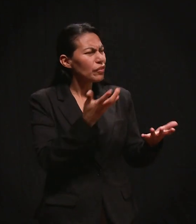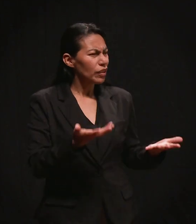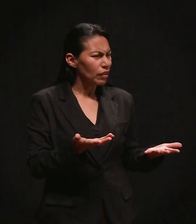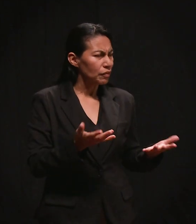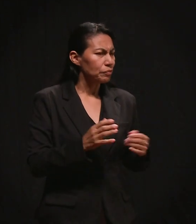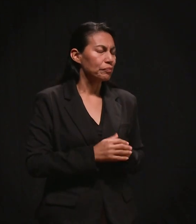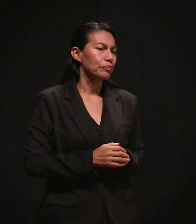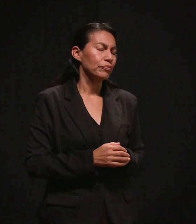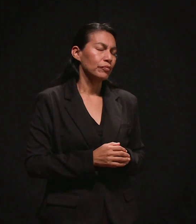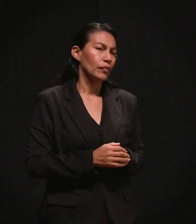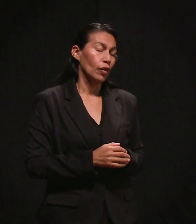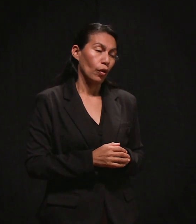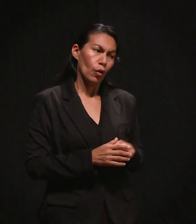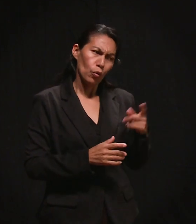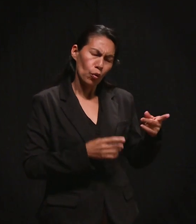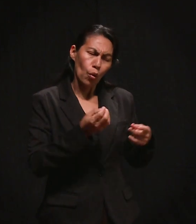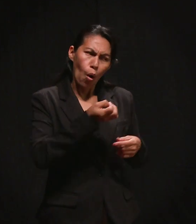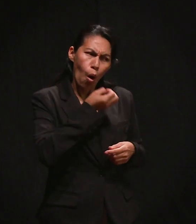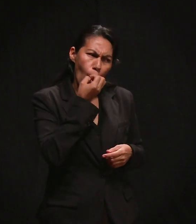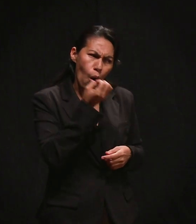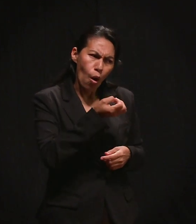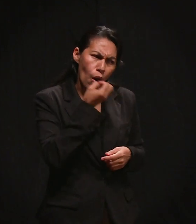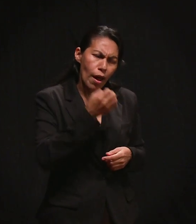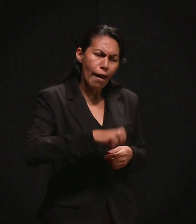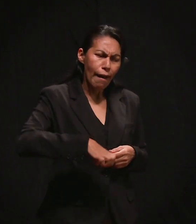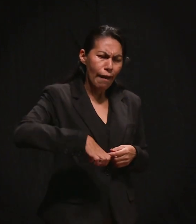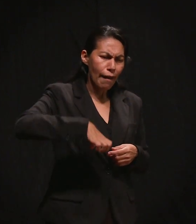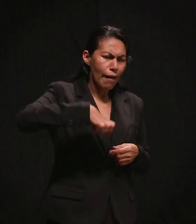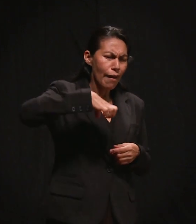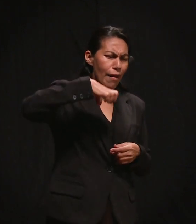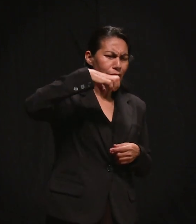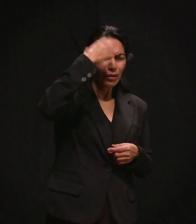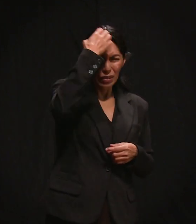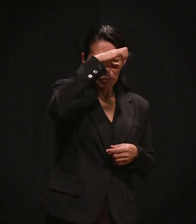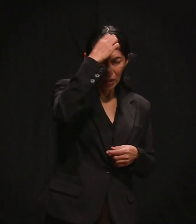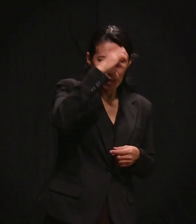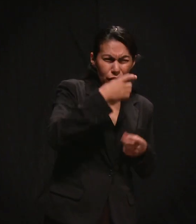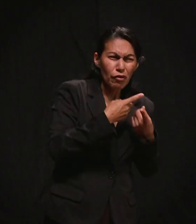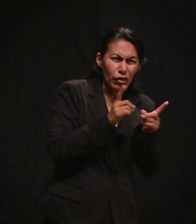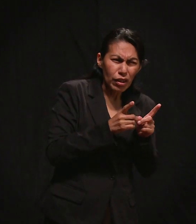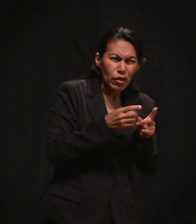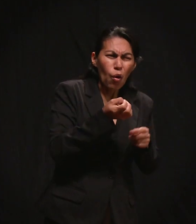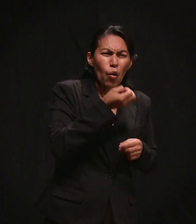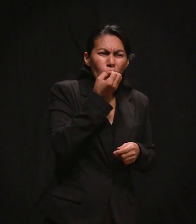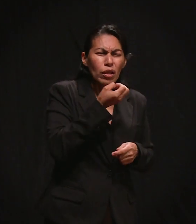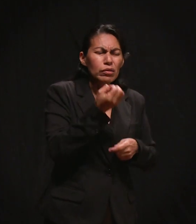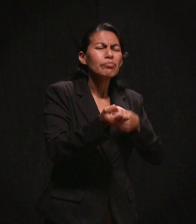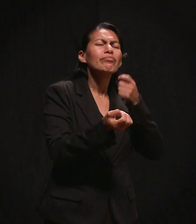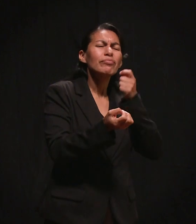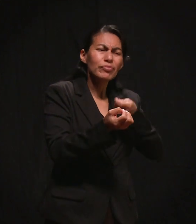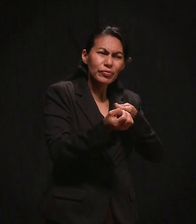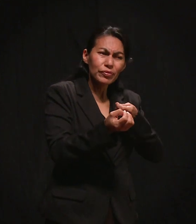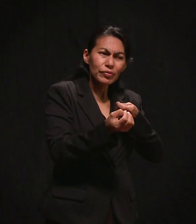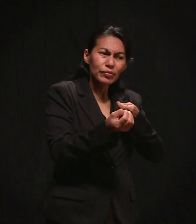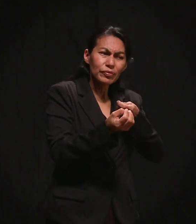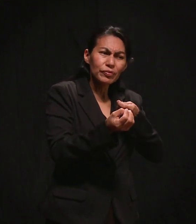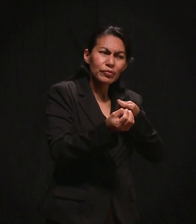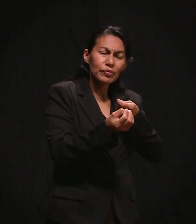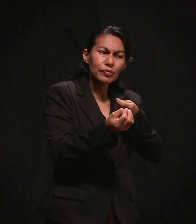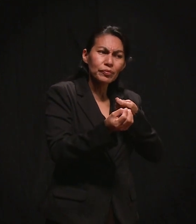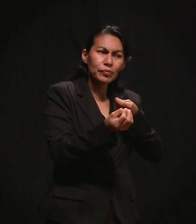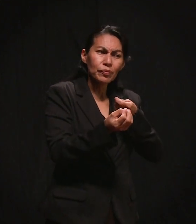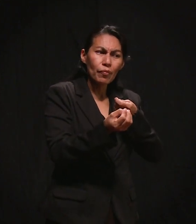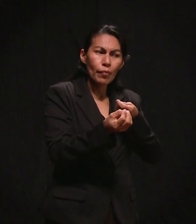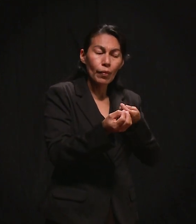vas creciendo, vas teniendo diferentes experiencias, la oración viene siendo